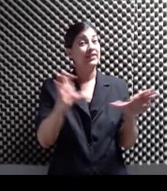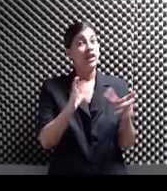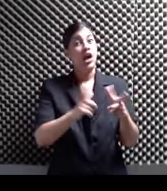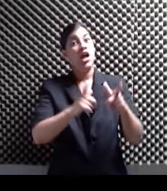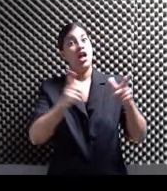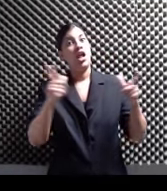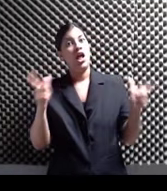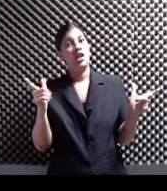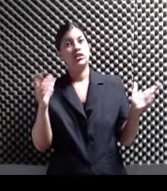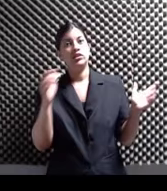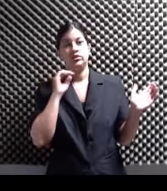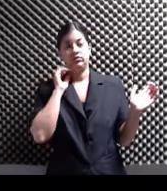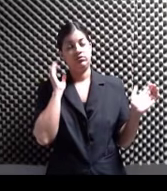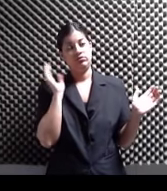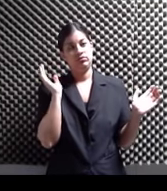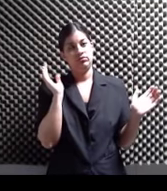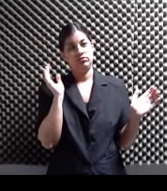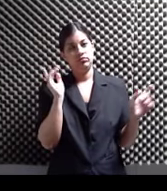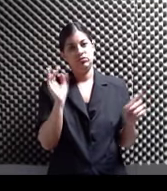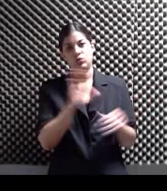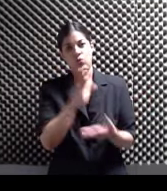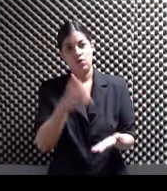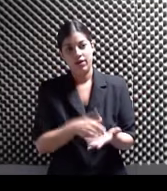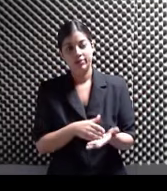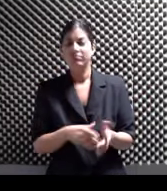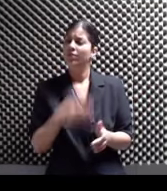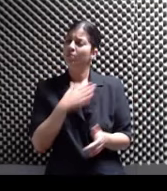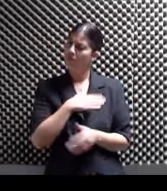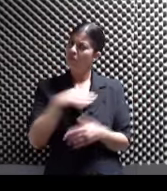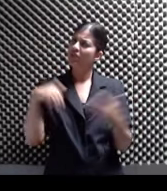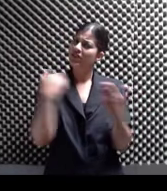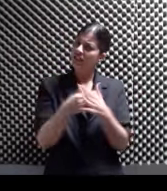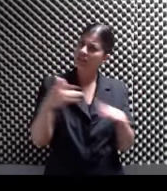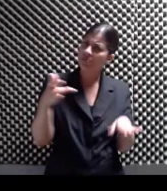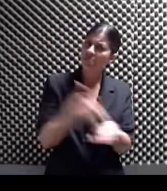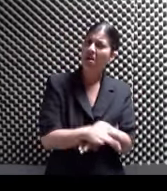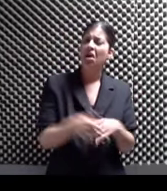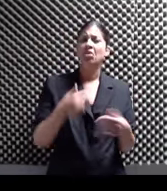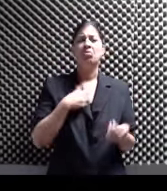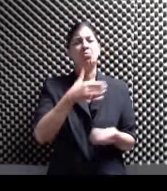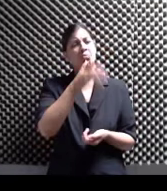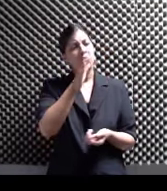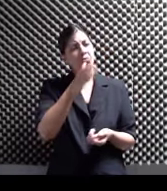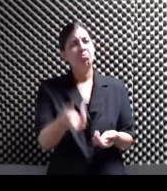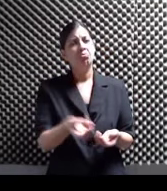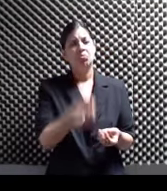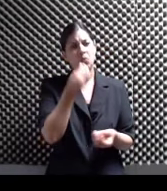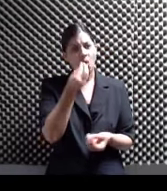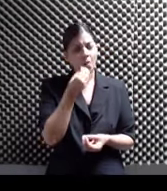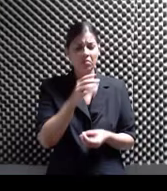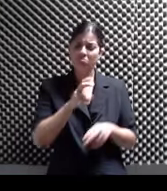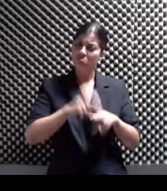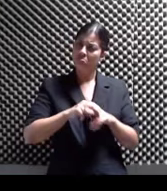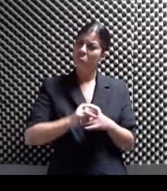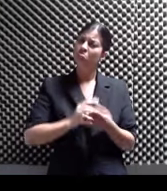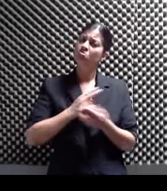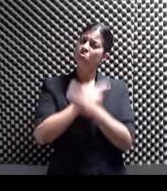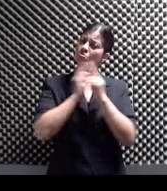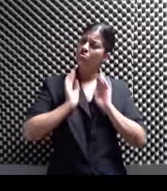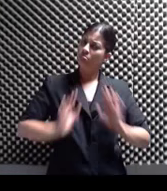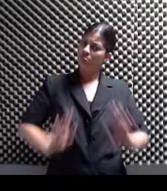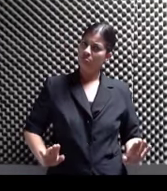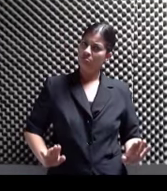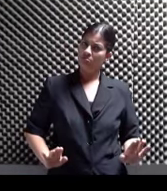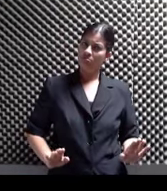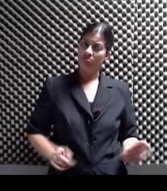gente si llegaba tarde, pues se tiene que sentar atrás, mire, llegue con tiempo, se da su traguito, da pica, se siente la mesa relax, va a compartir con otra gente,